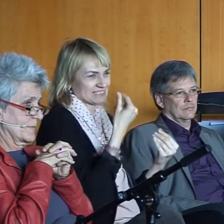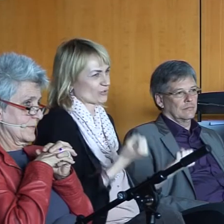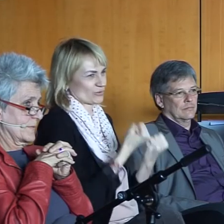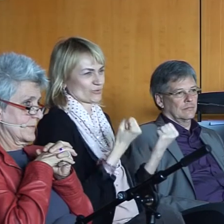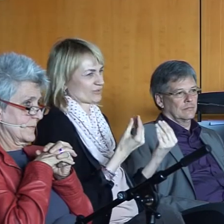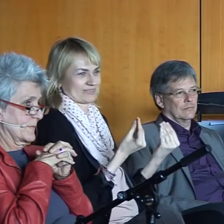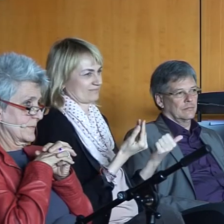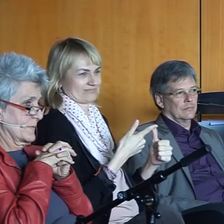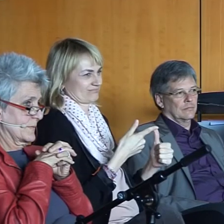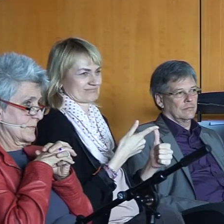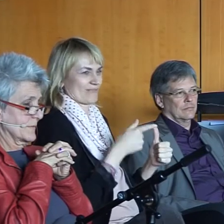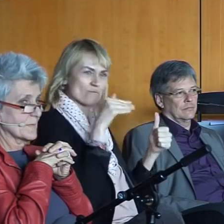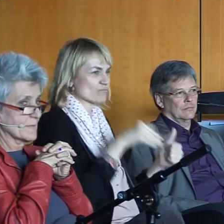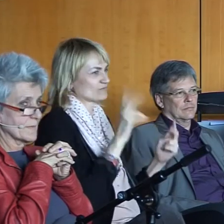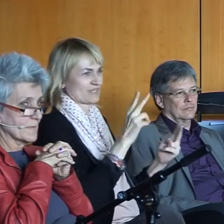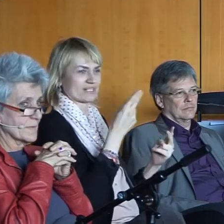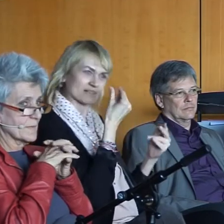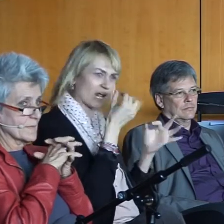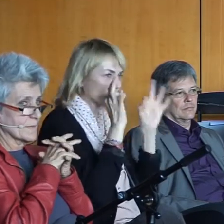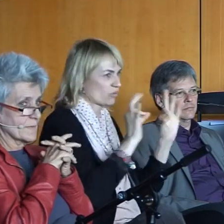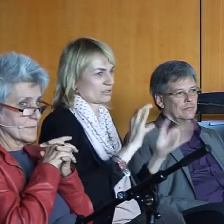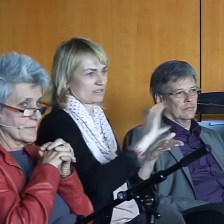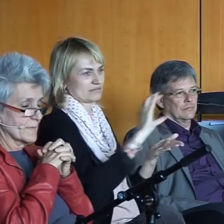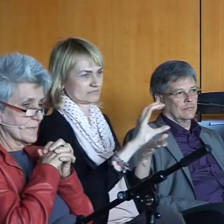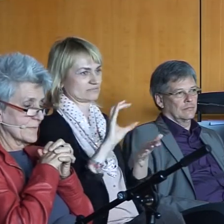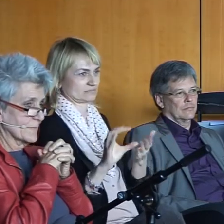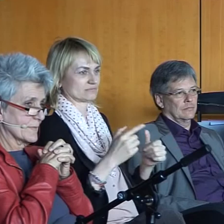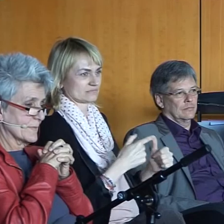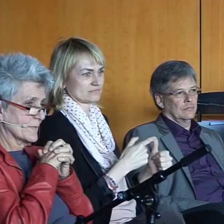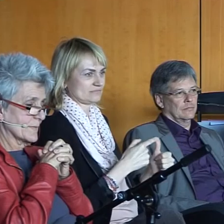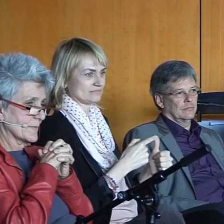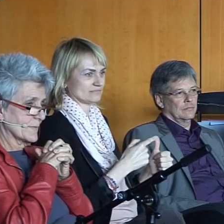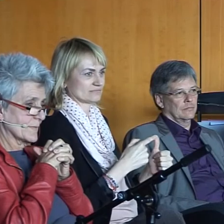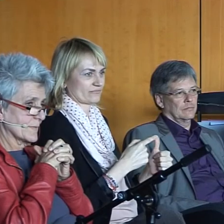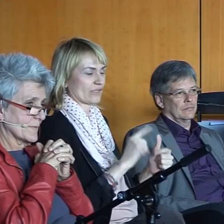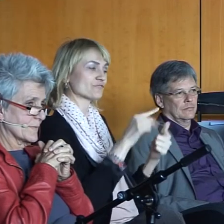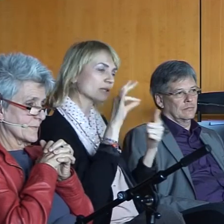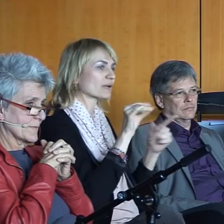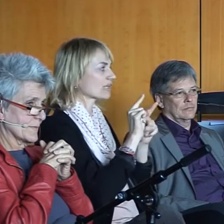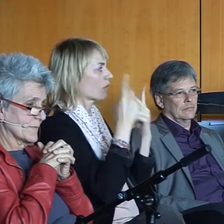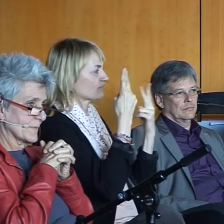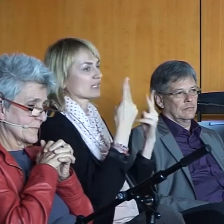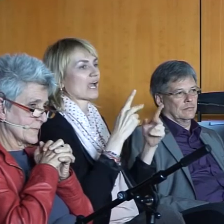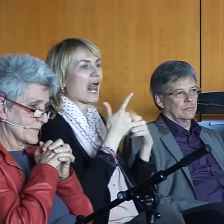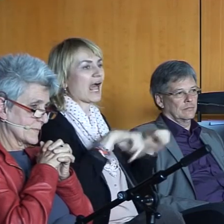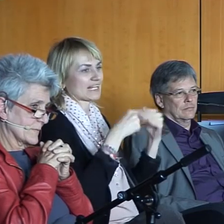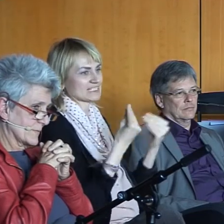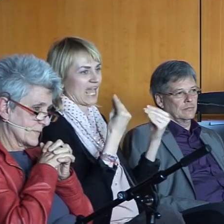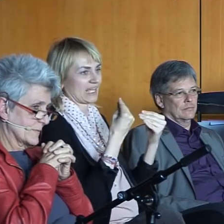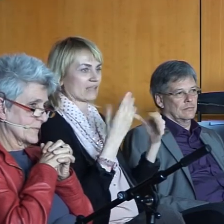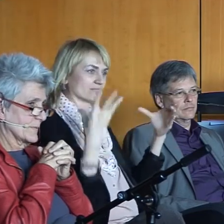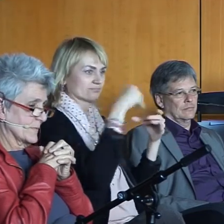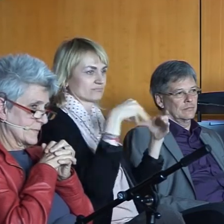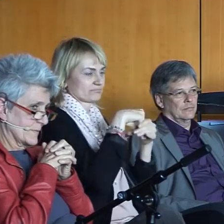Land. Also die finanziellen Gründe gelten für mich nicht. Man muss Geld locker machen und